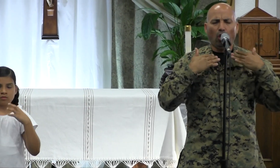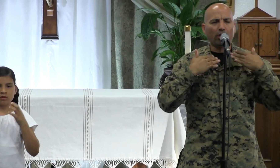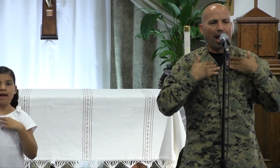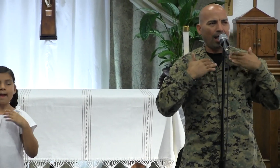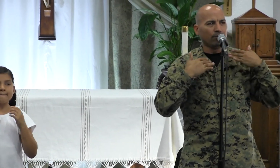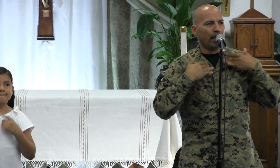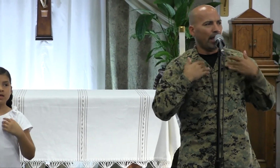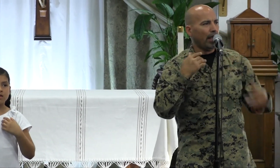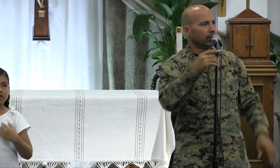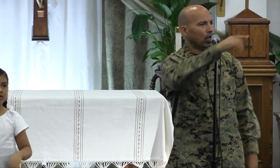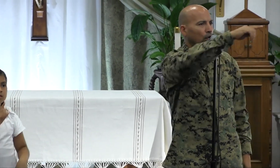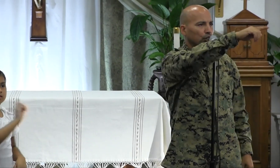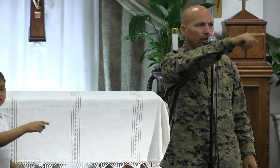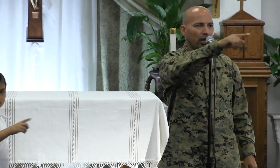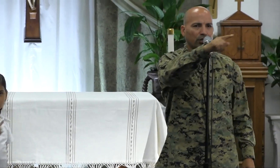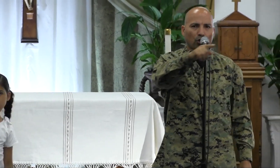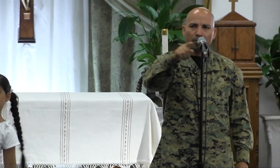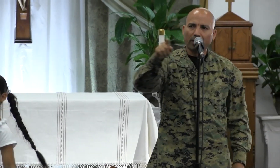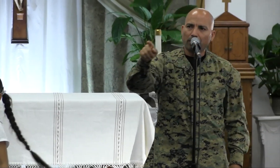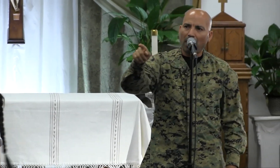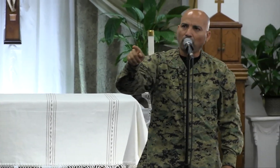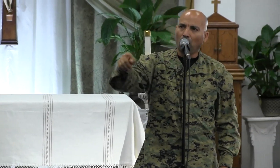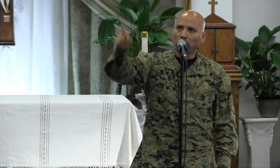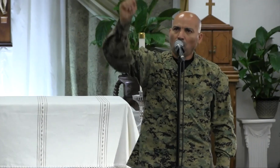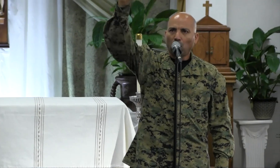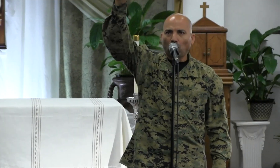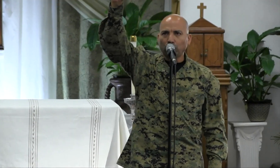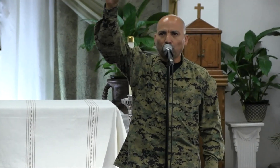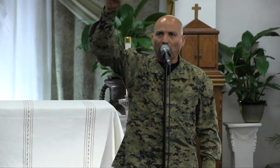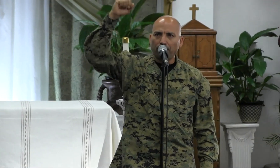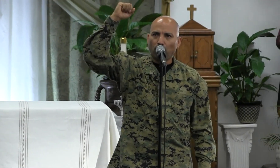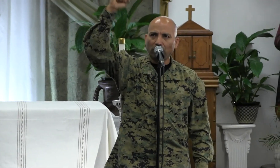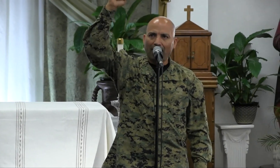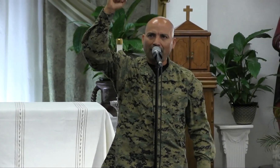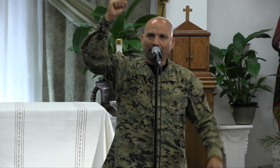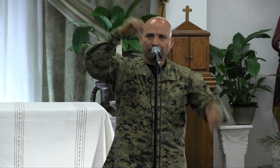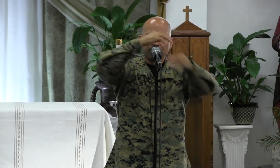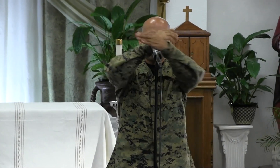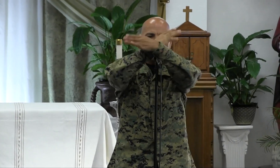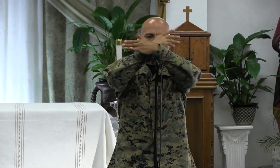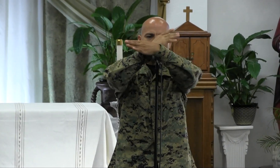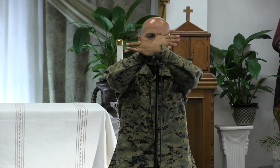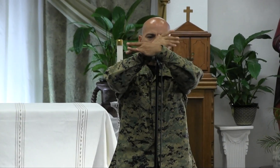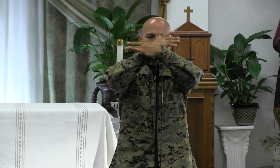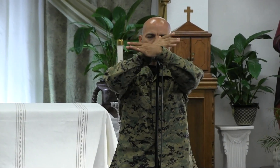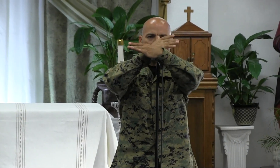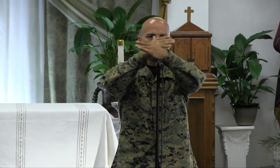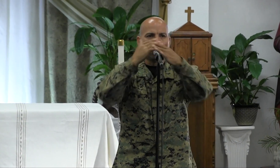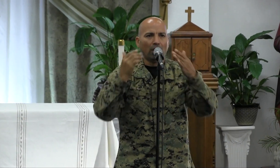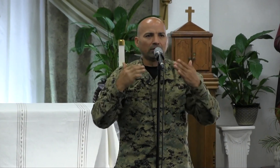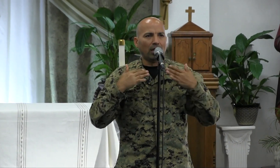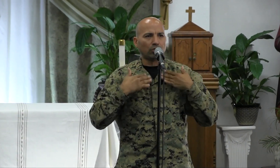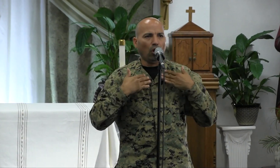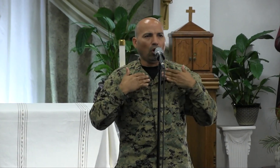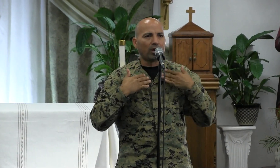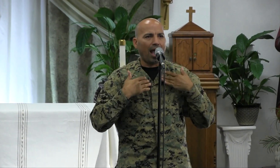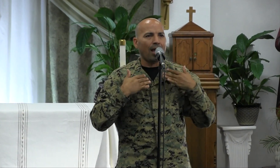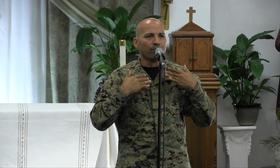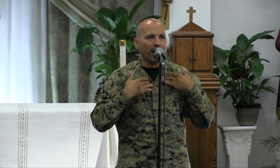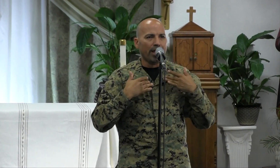anda, tócame. Dile tú, mi hermano, con tu gran poder, Espíritu Santo,